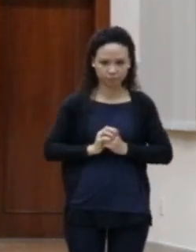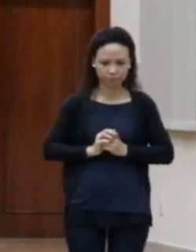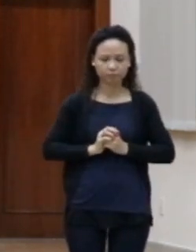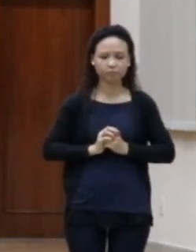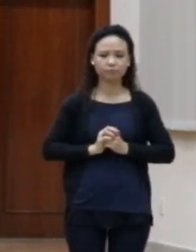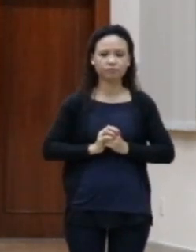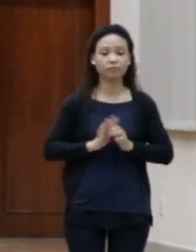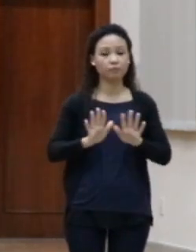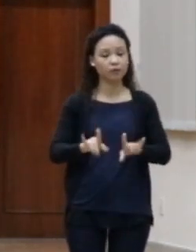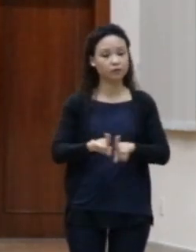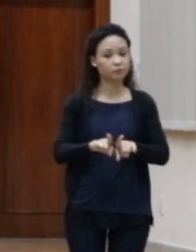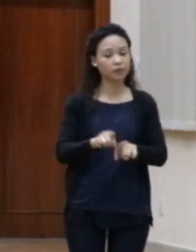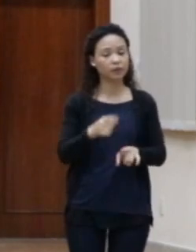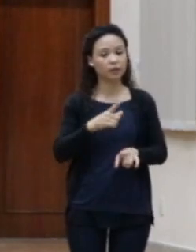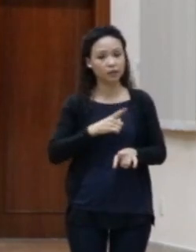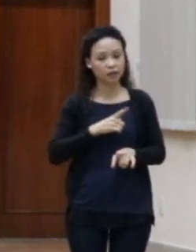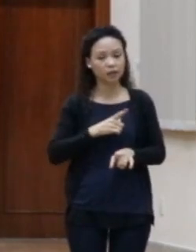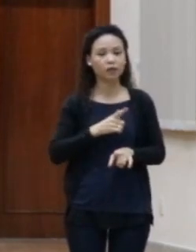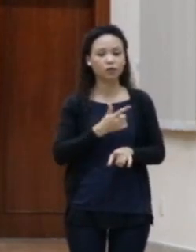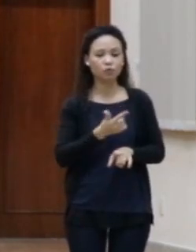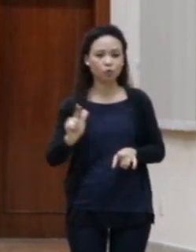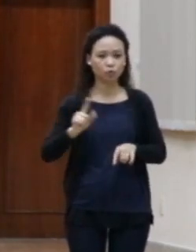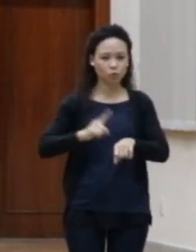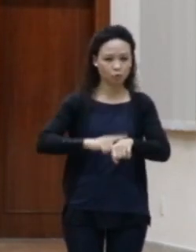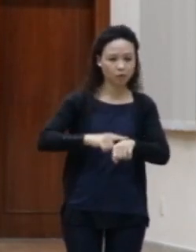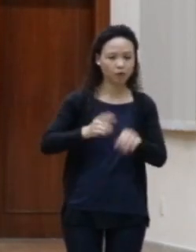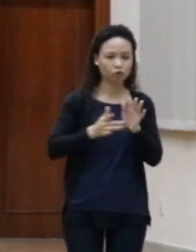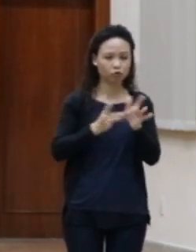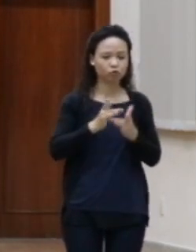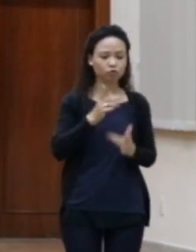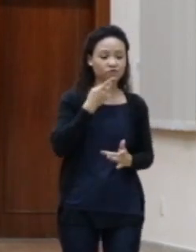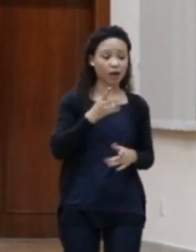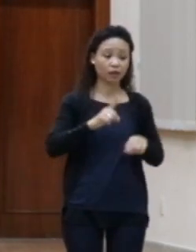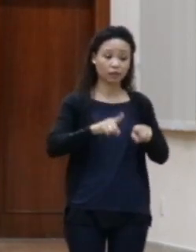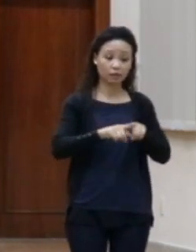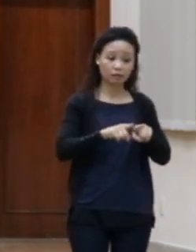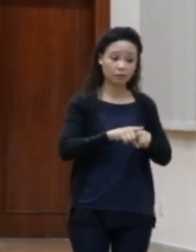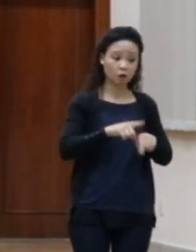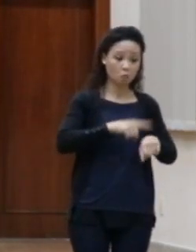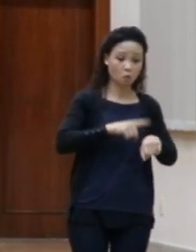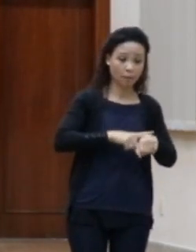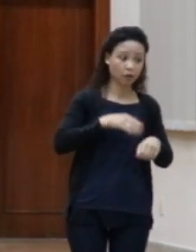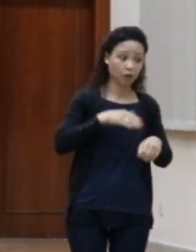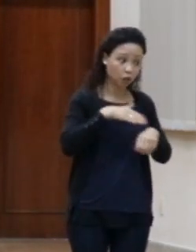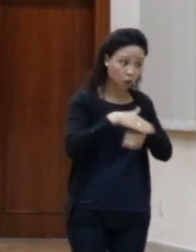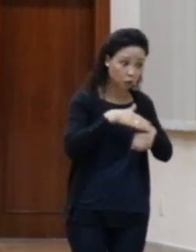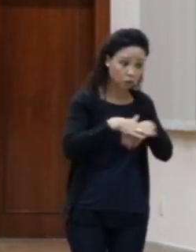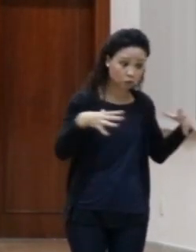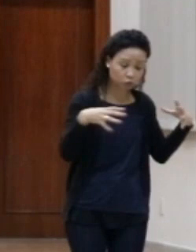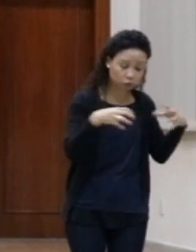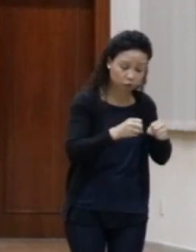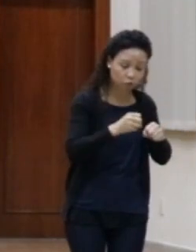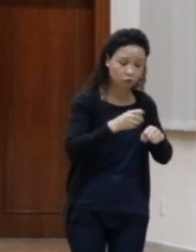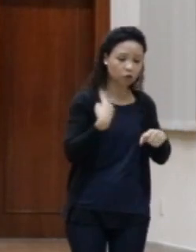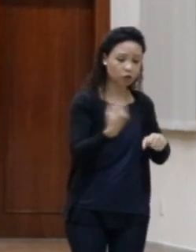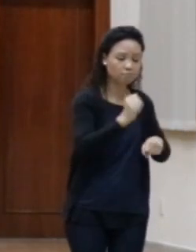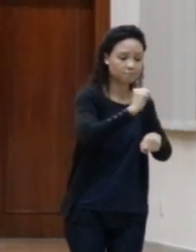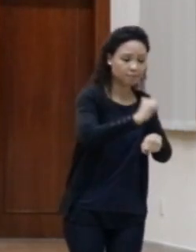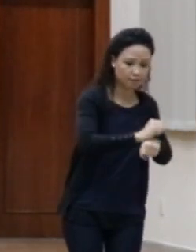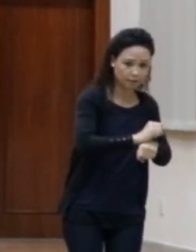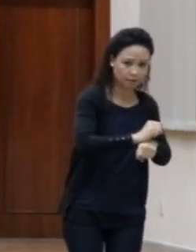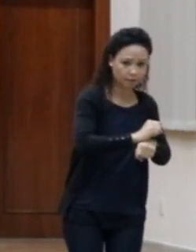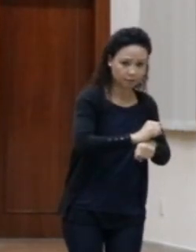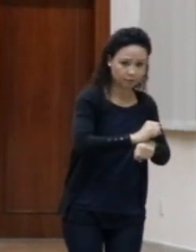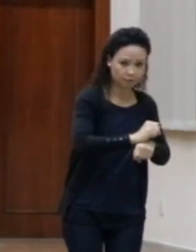então diz, a noite está chegando, aponta o seu fim, o fim do seu trabalho, enquanto ele andou